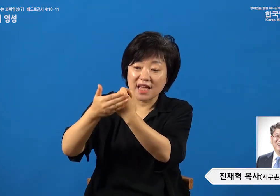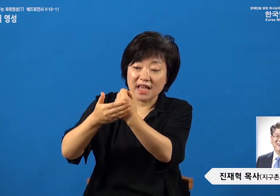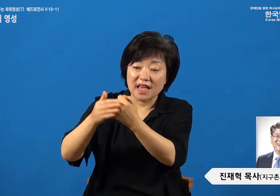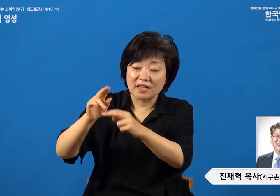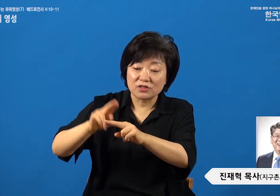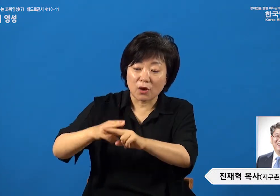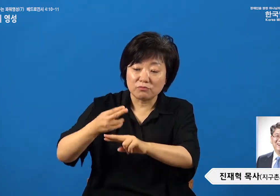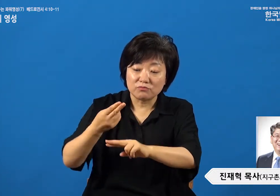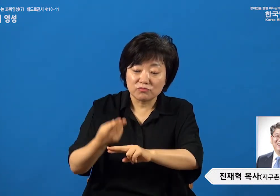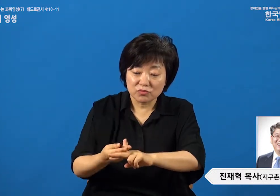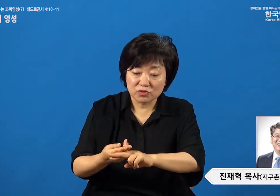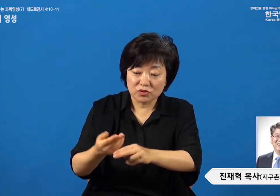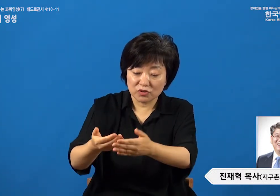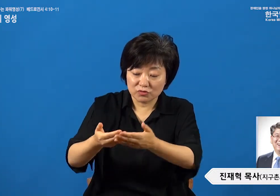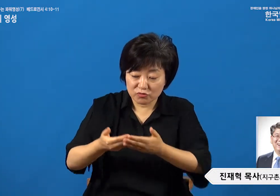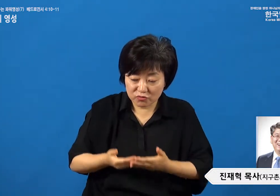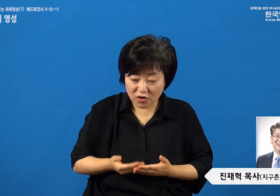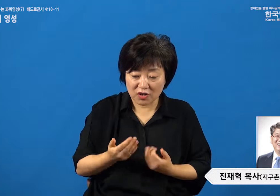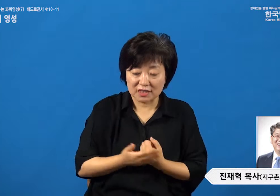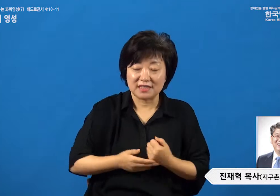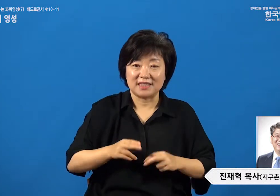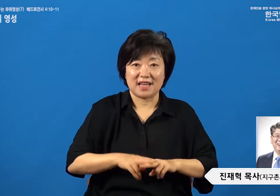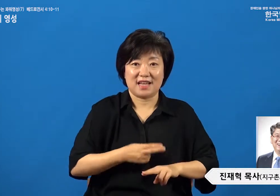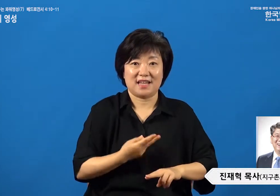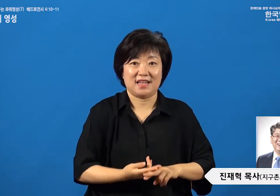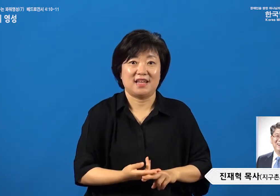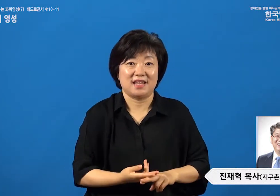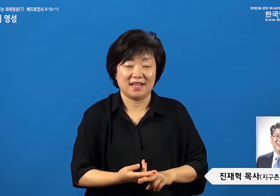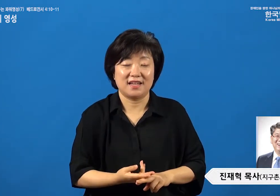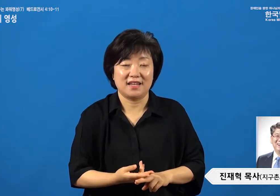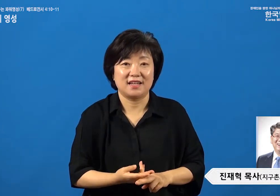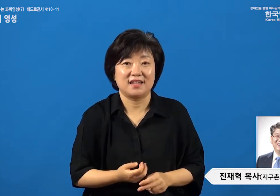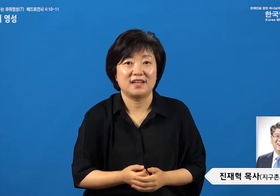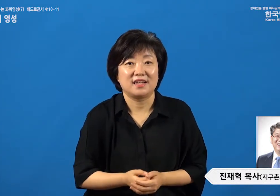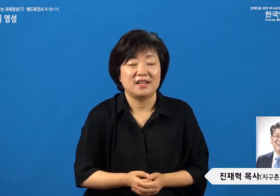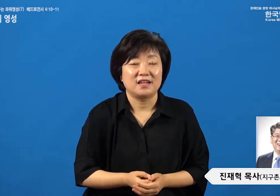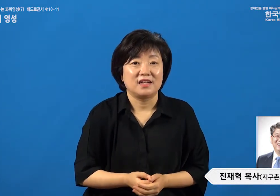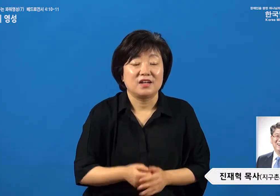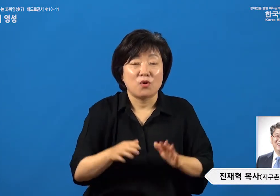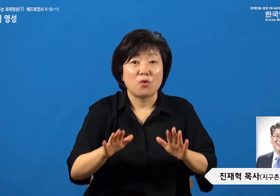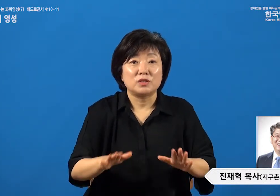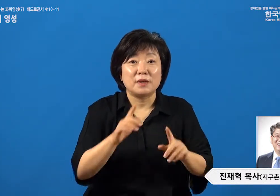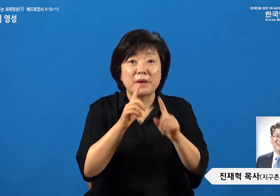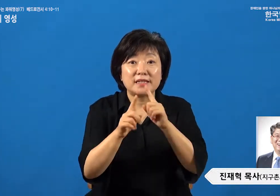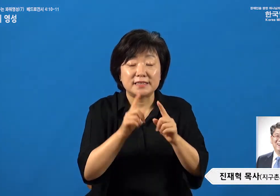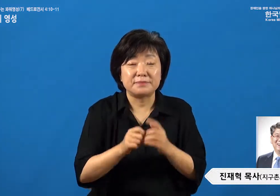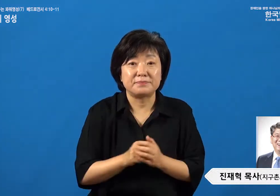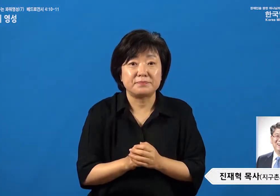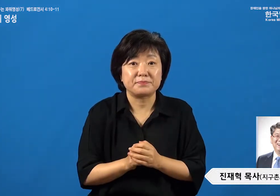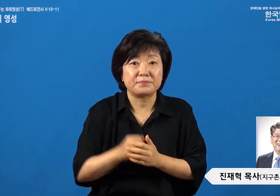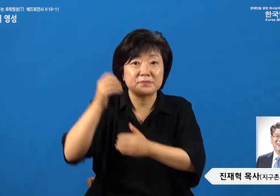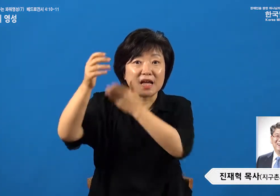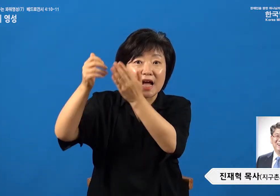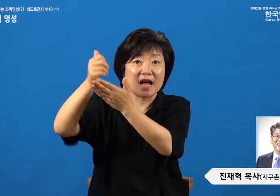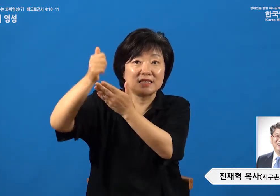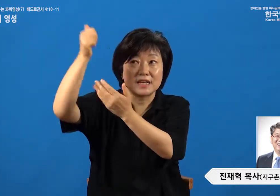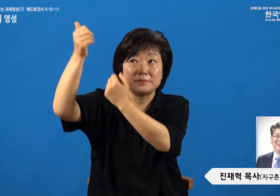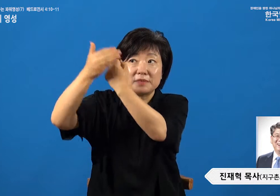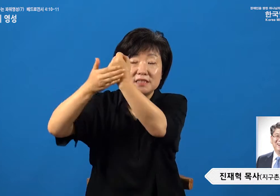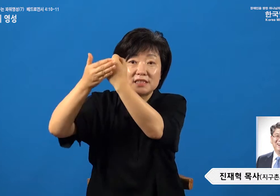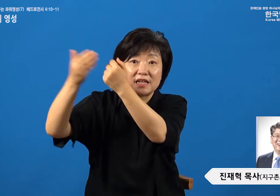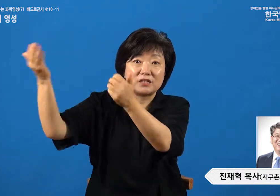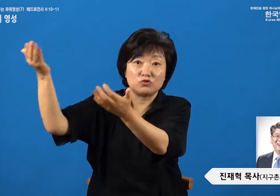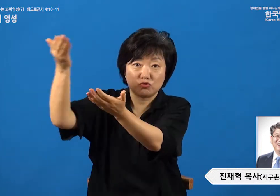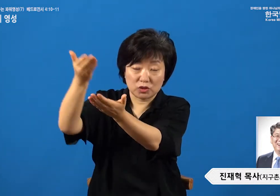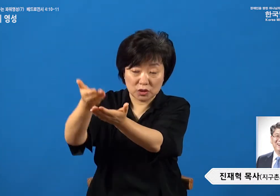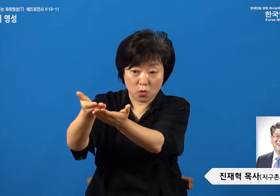선물이 나타나는 은사를 주셨다. 그렇다면 오늘 성경 우리에게 말씀합니다. 하나님이